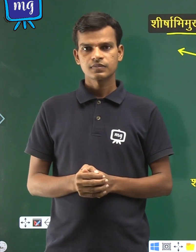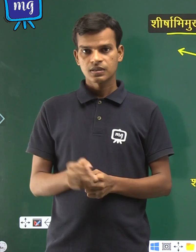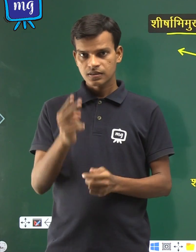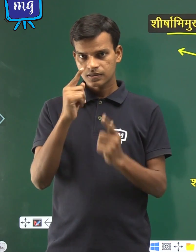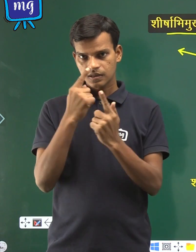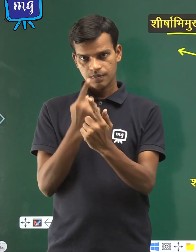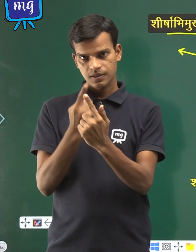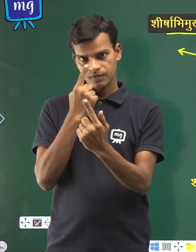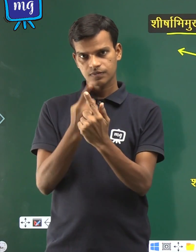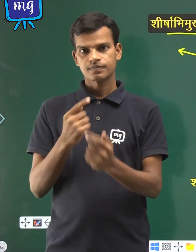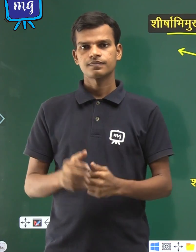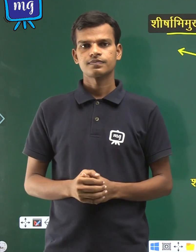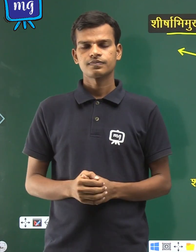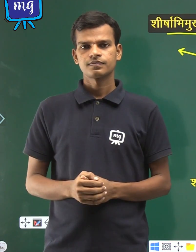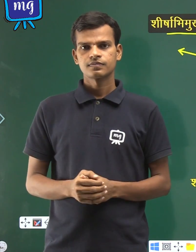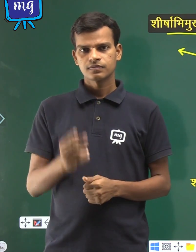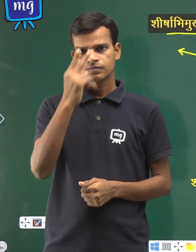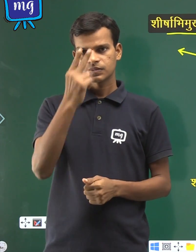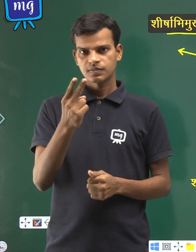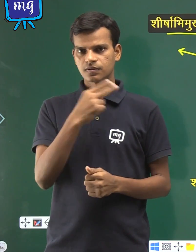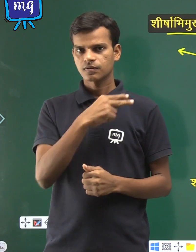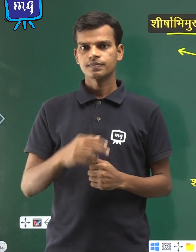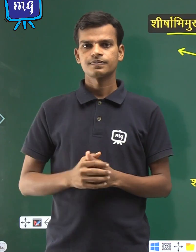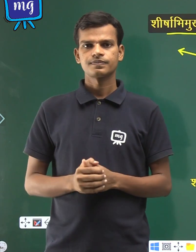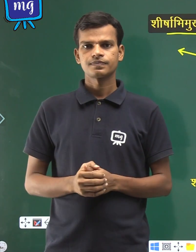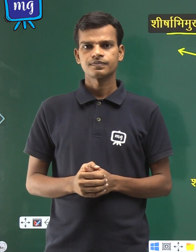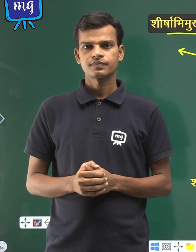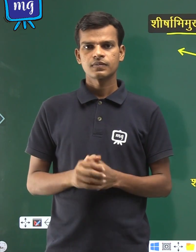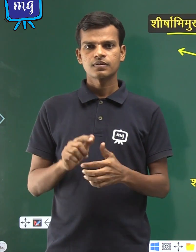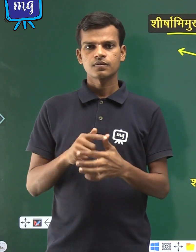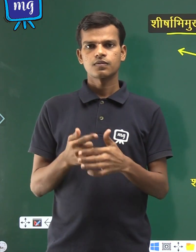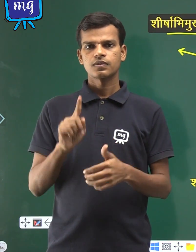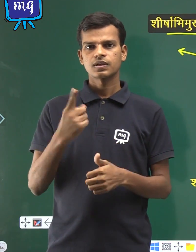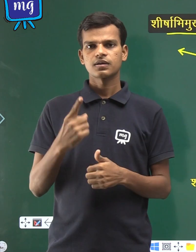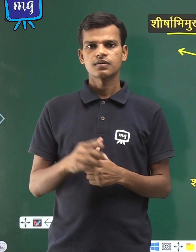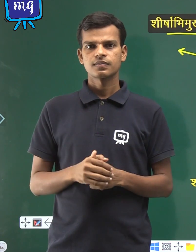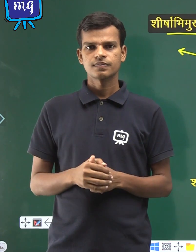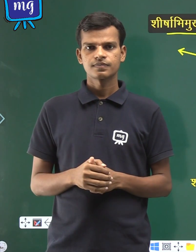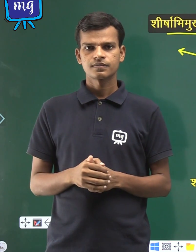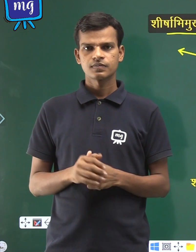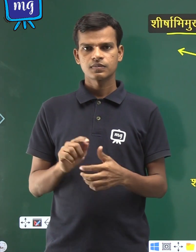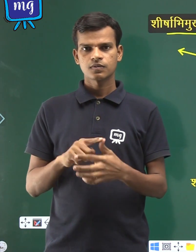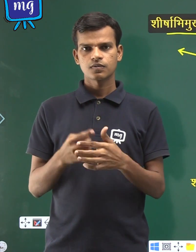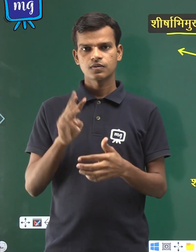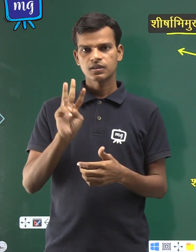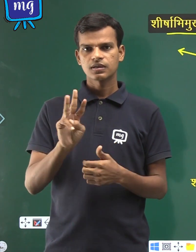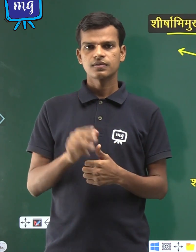सामने हों। चित्र में देखो, कोण 1 कोण